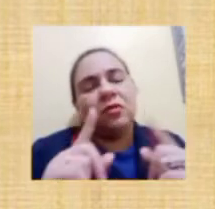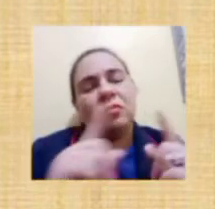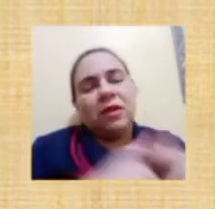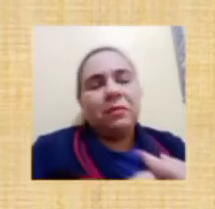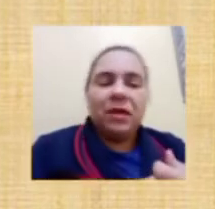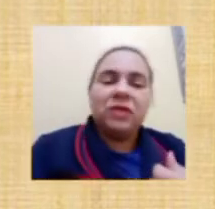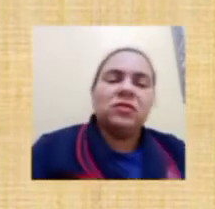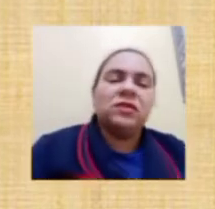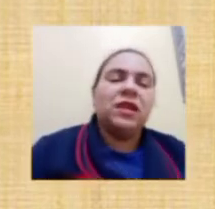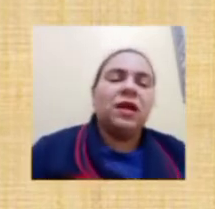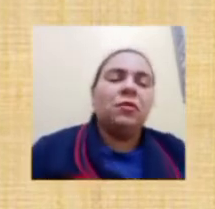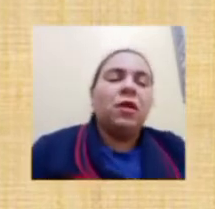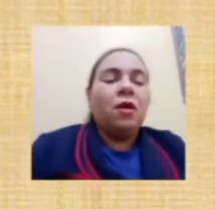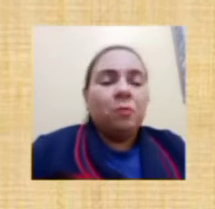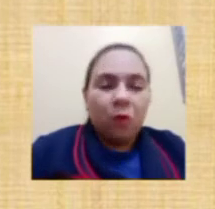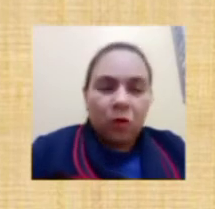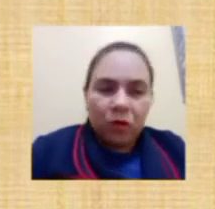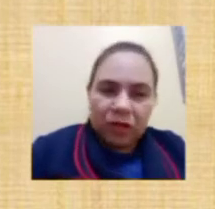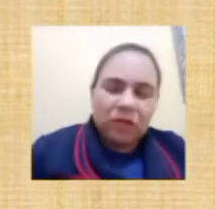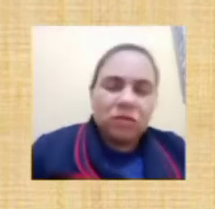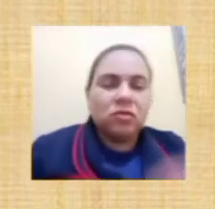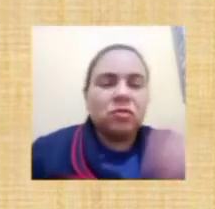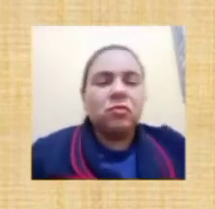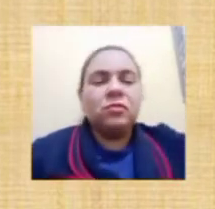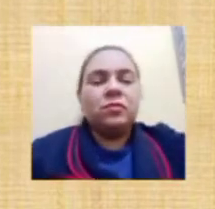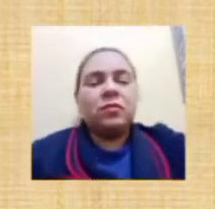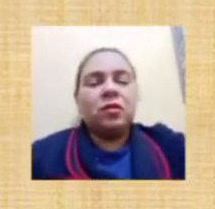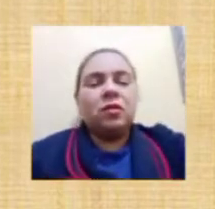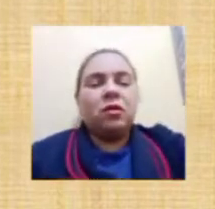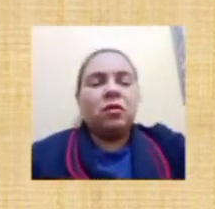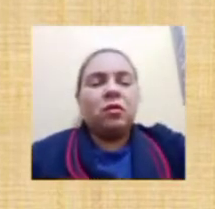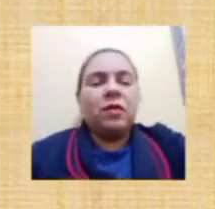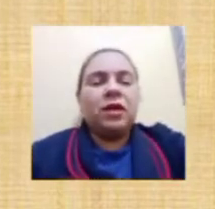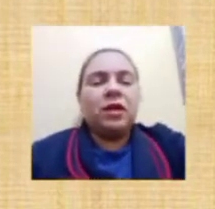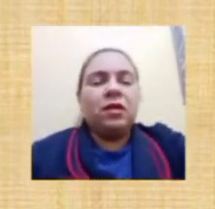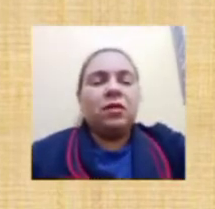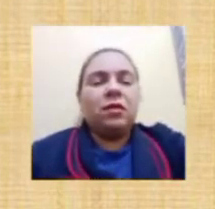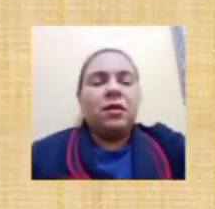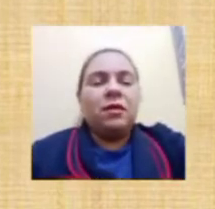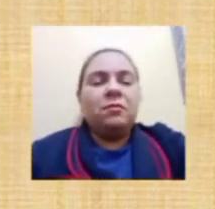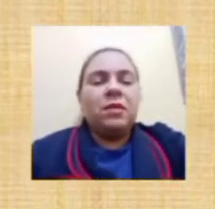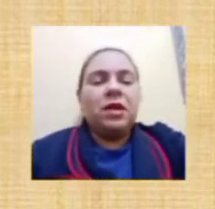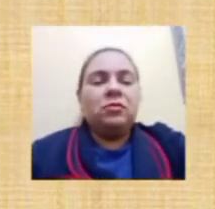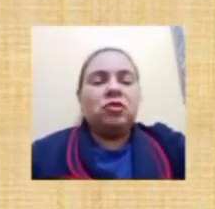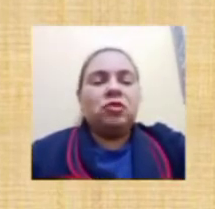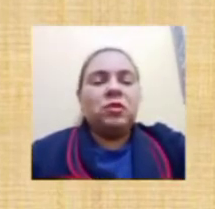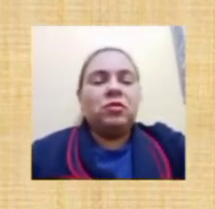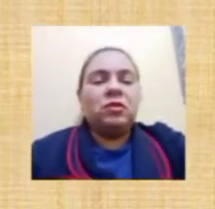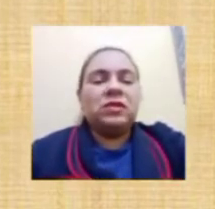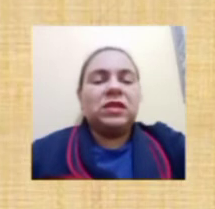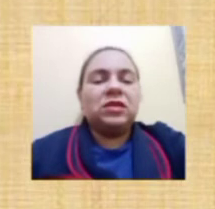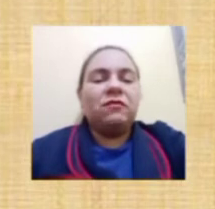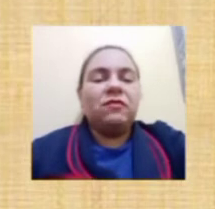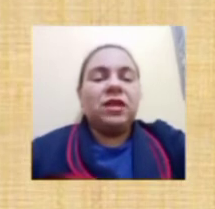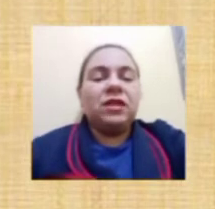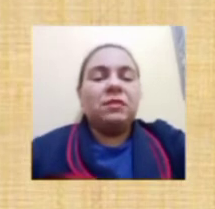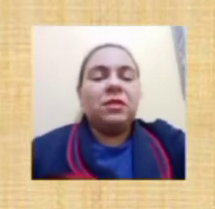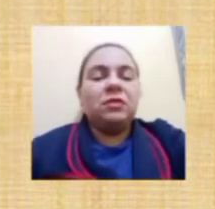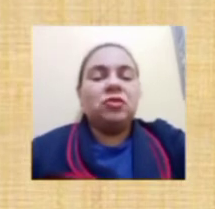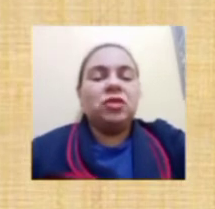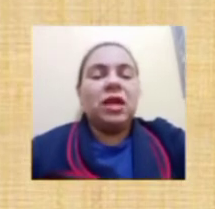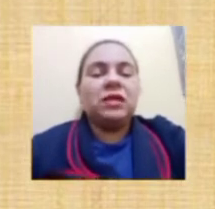temos aí menos 1.900 menos 10, tá? Olha aí, observe que são